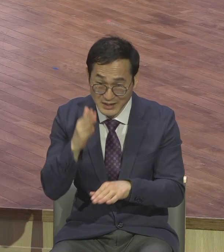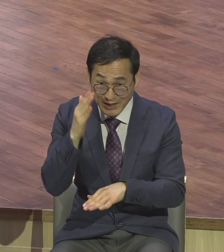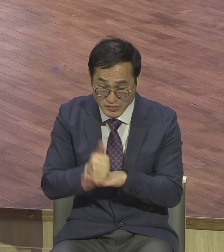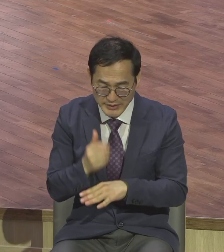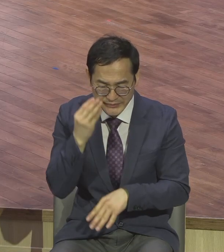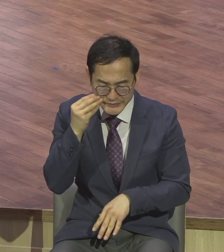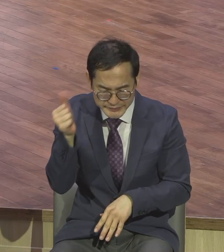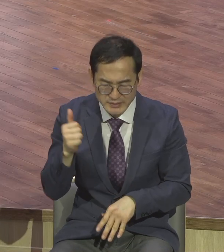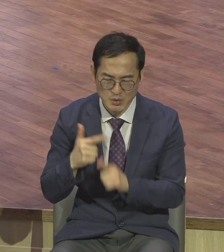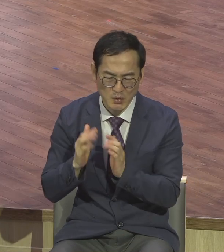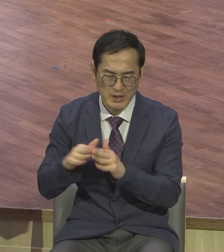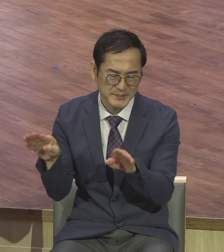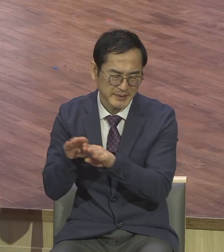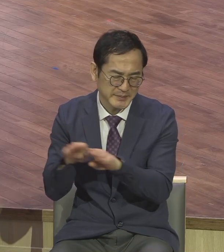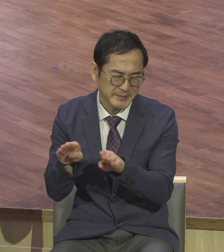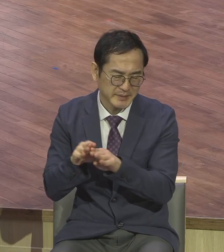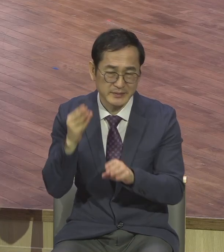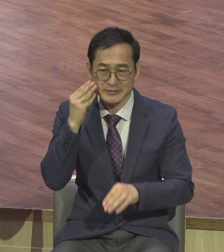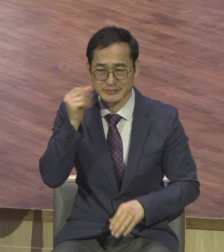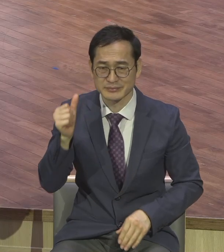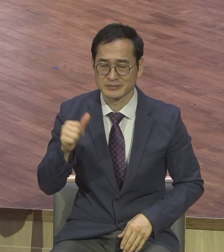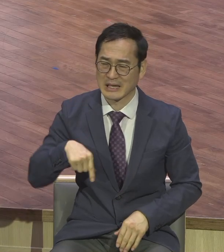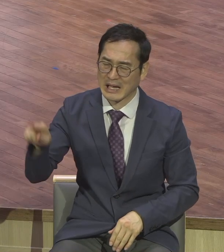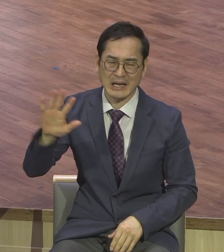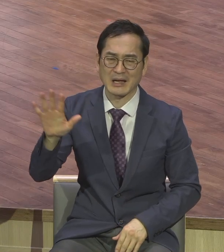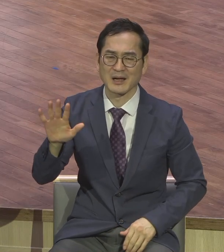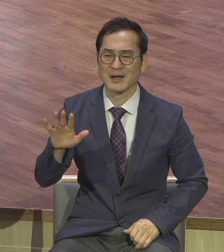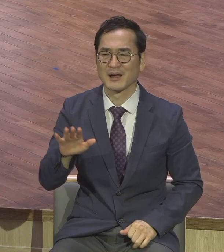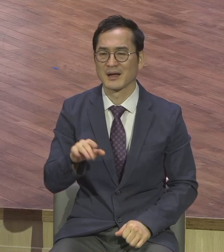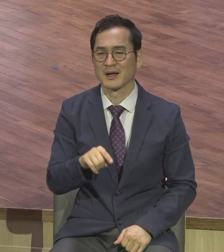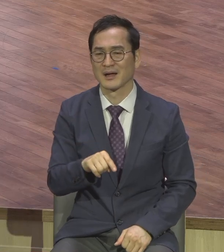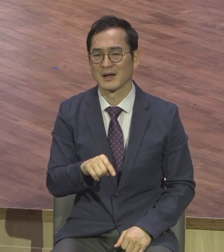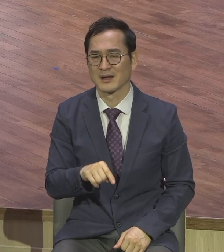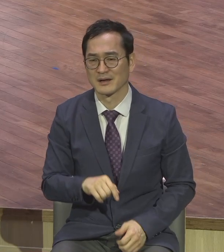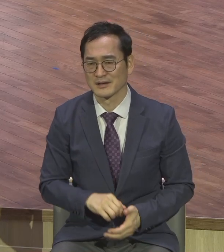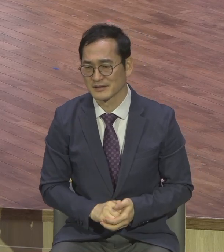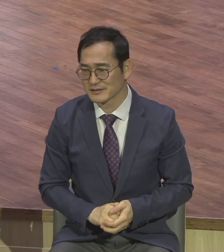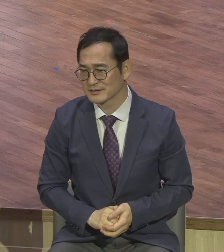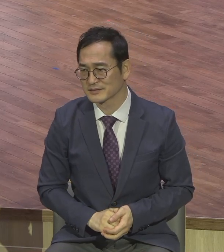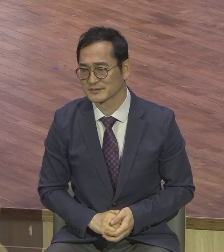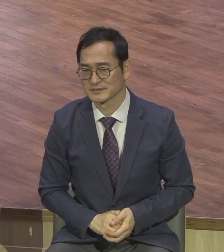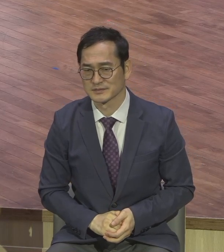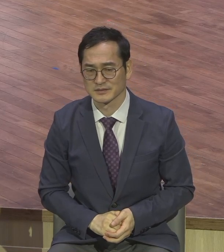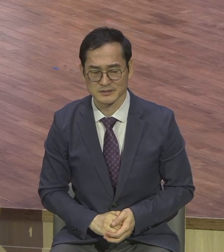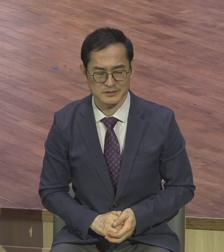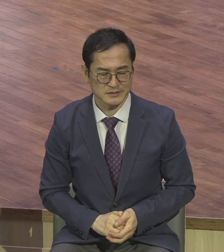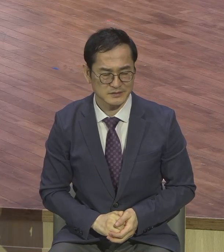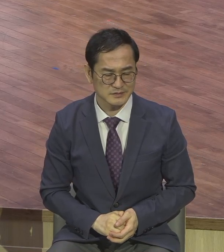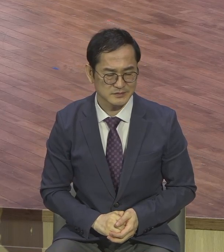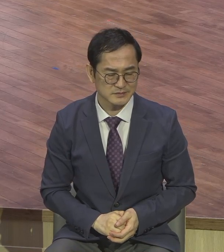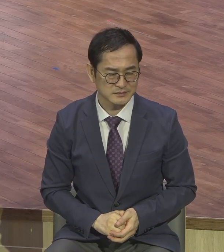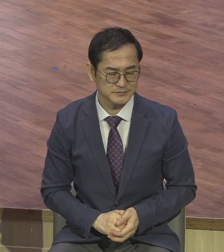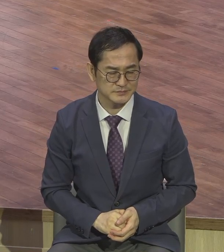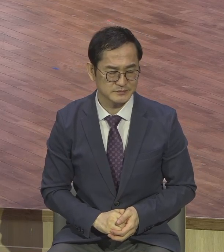지금 사역 보고서를 보니까 교구 382팀, 렘넌트 위원회 190팀,